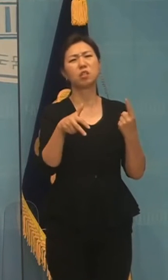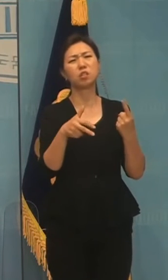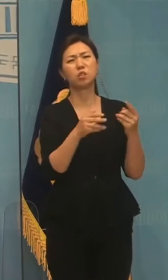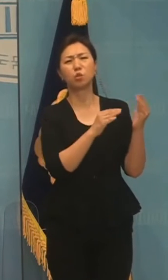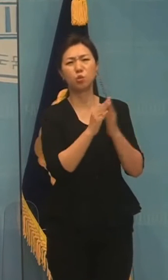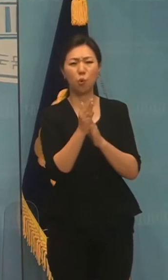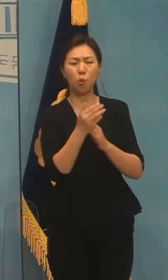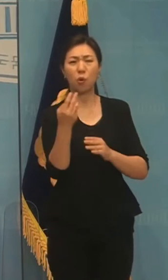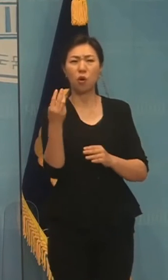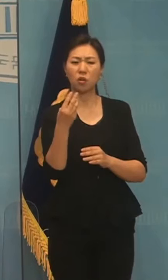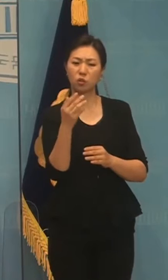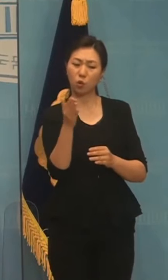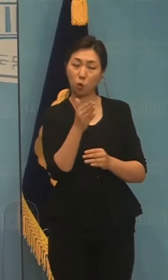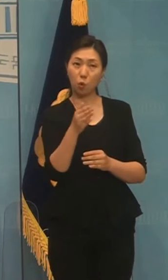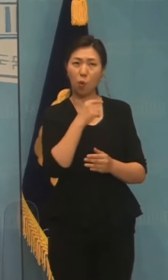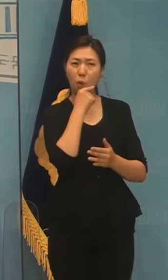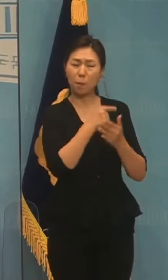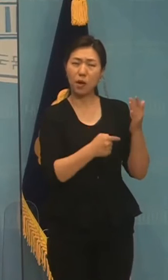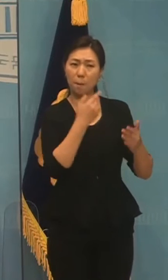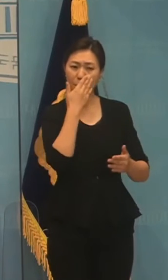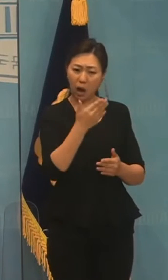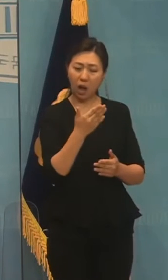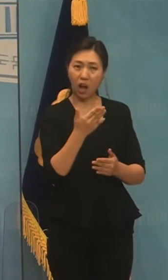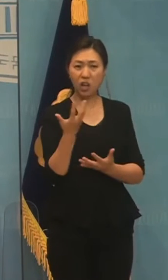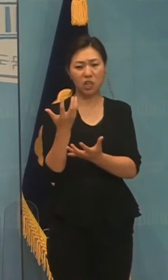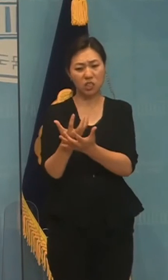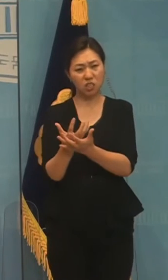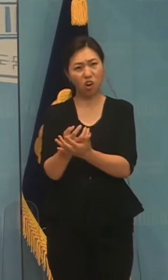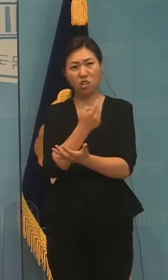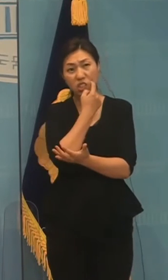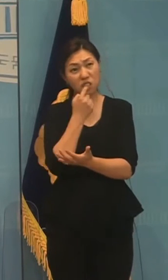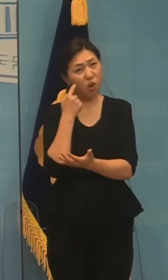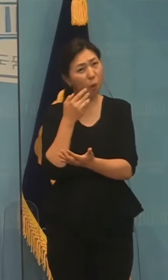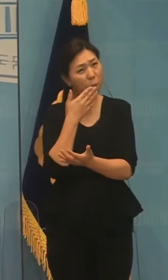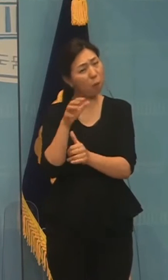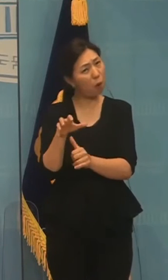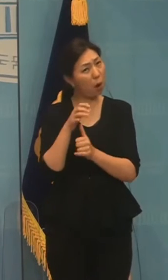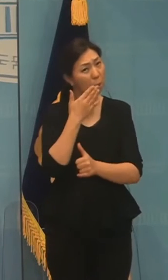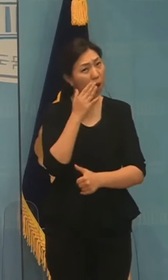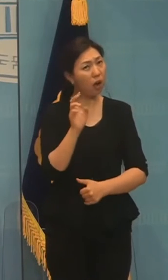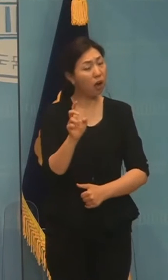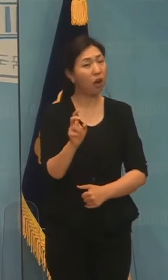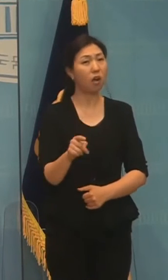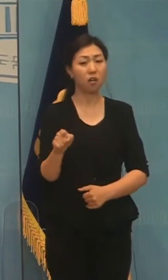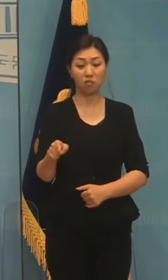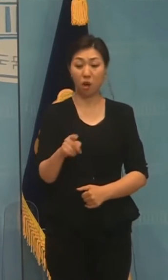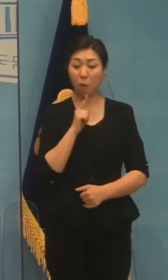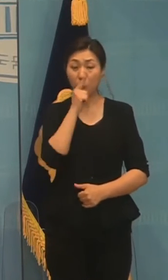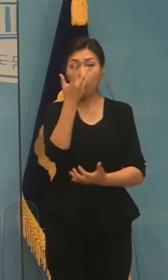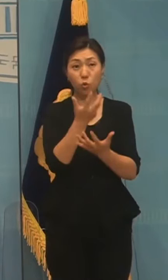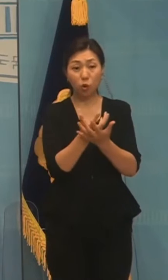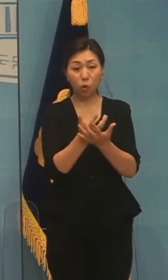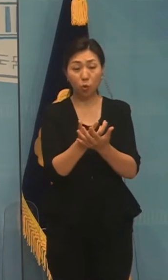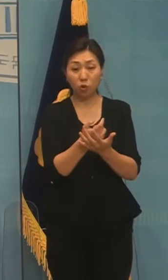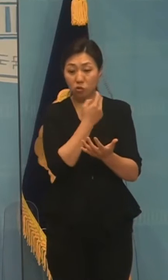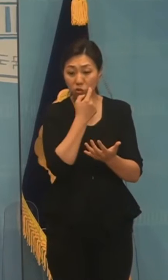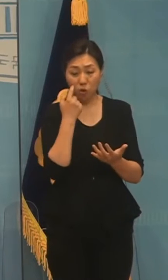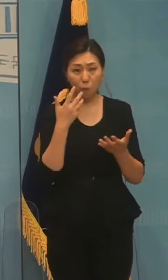보고서를 근거로 얘기한 걸로 추정됩니다. 그러나 정작 이 보고서의 실체를 확인할 수가